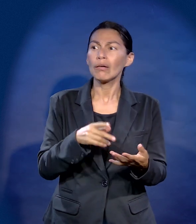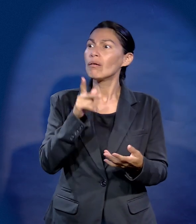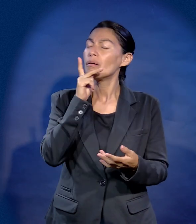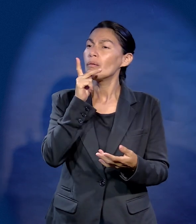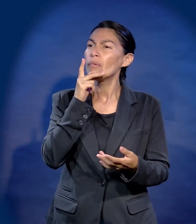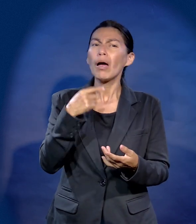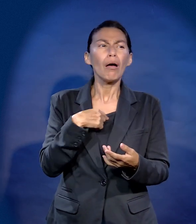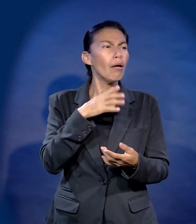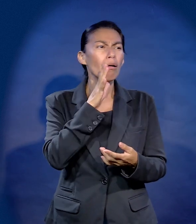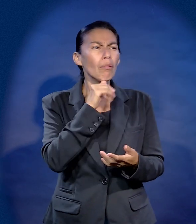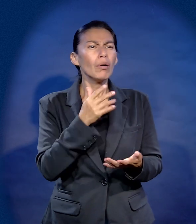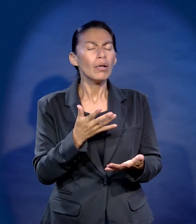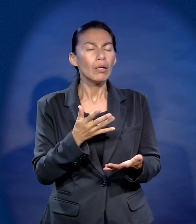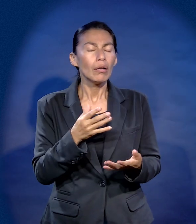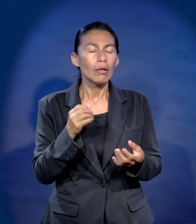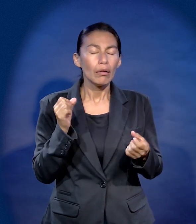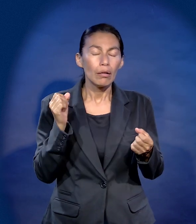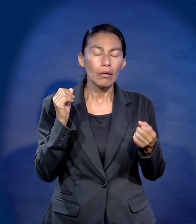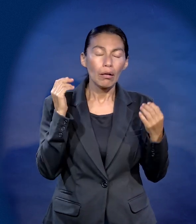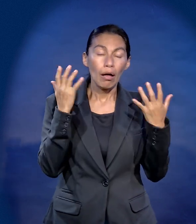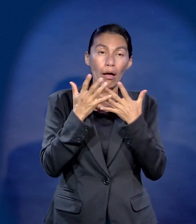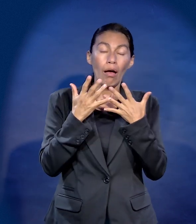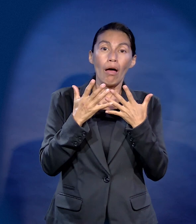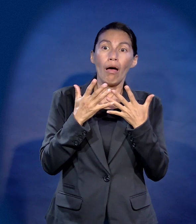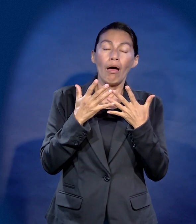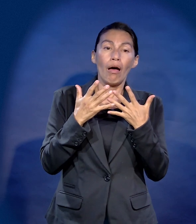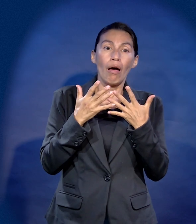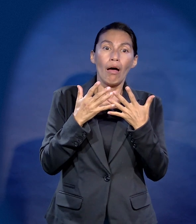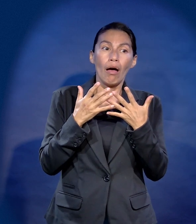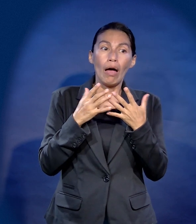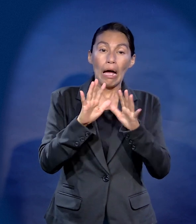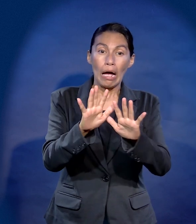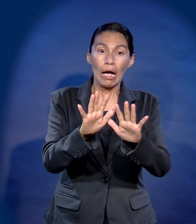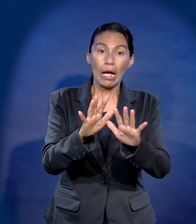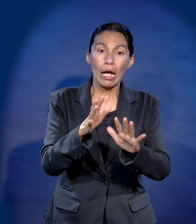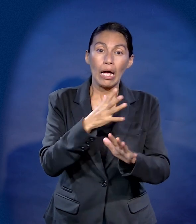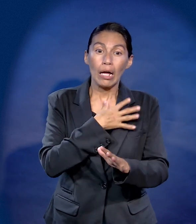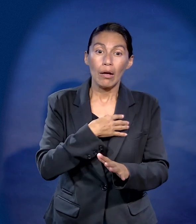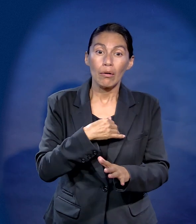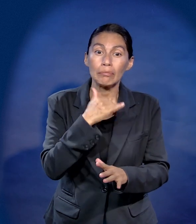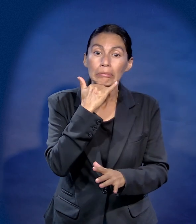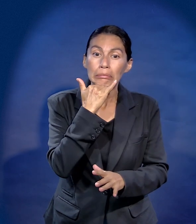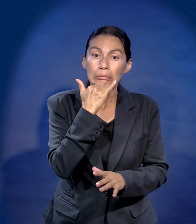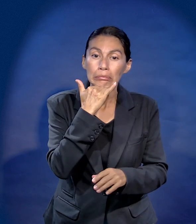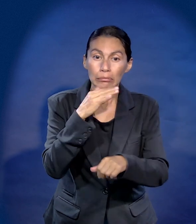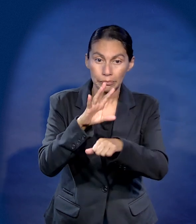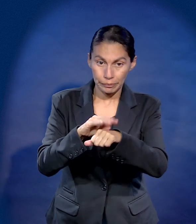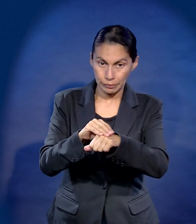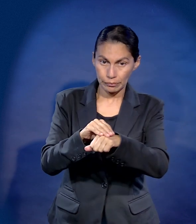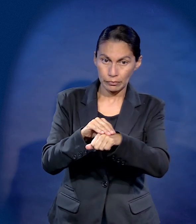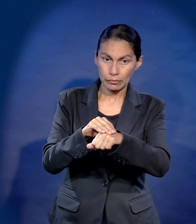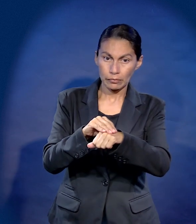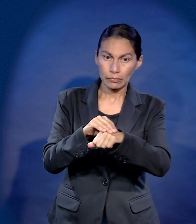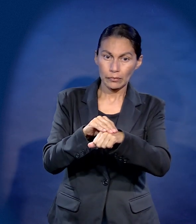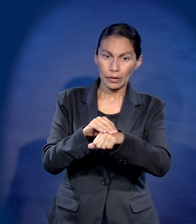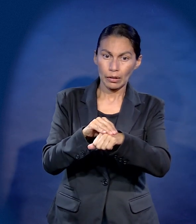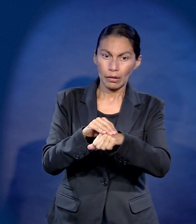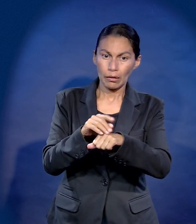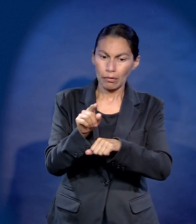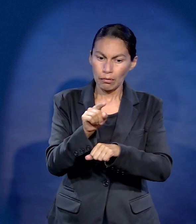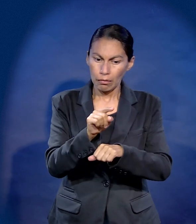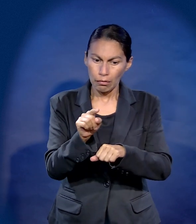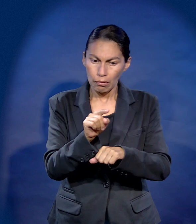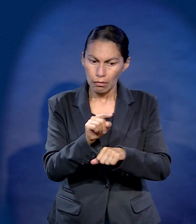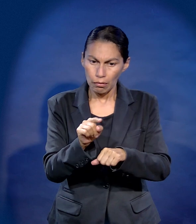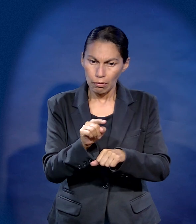Papá, ¿por qué yo no puedo hacer lo que hizo Yana? El piloto es el momento cuando reacciona. Hijo, perdóname,